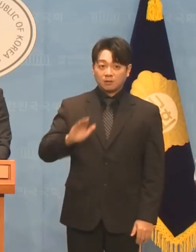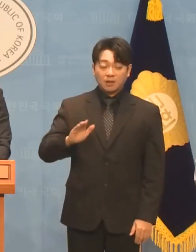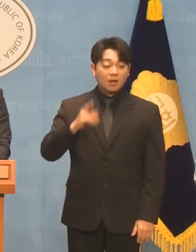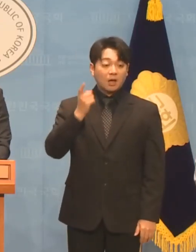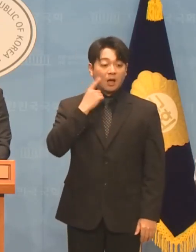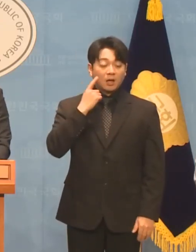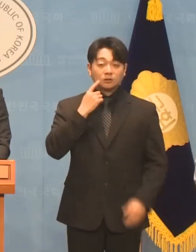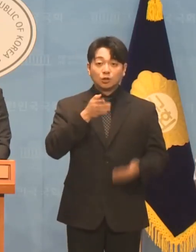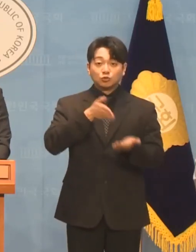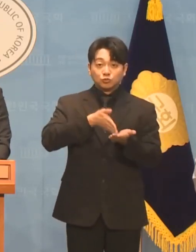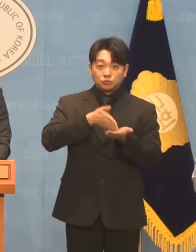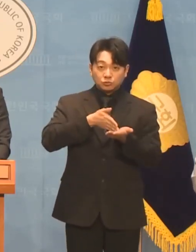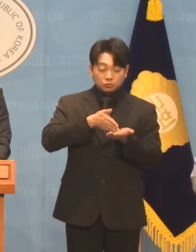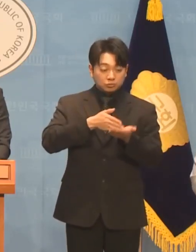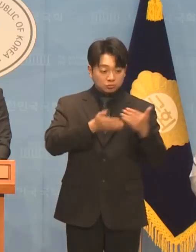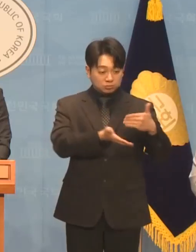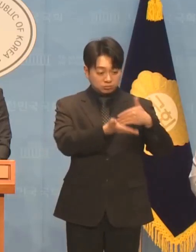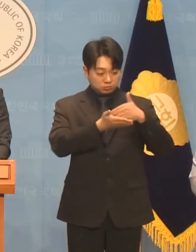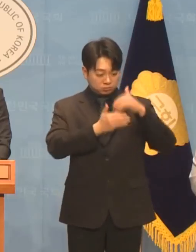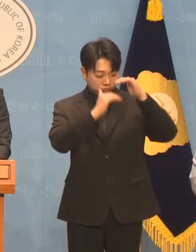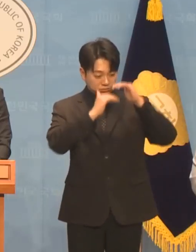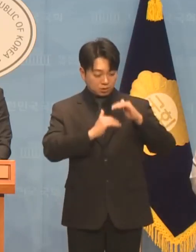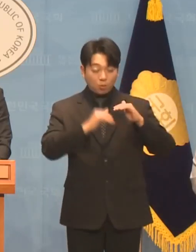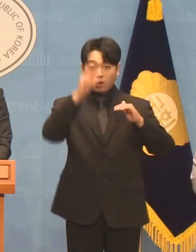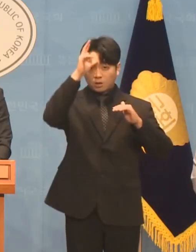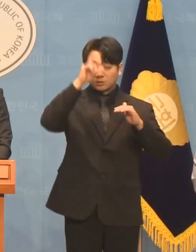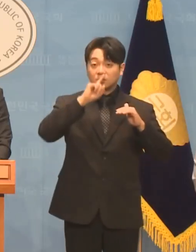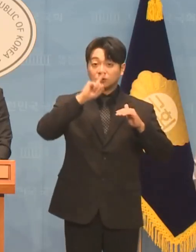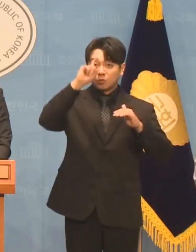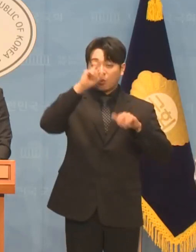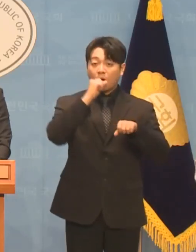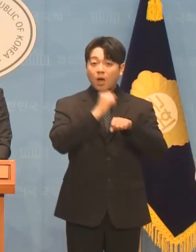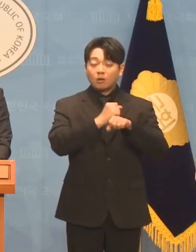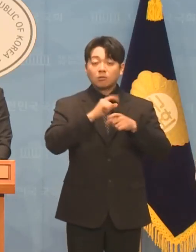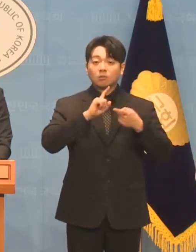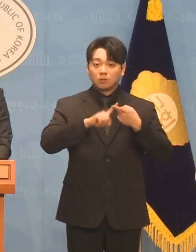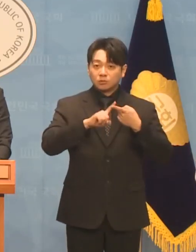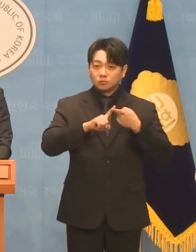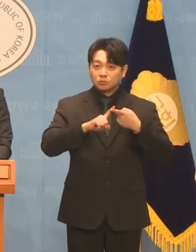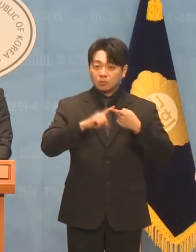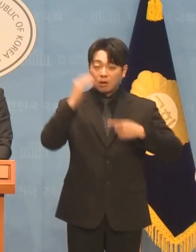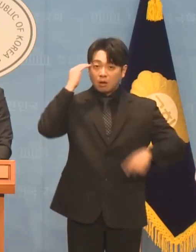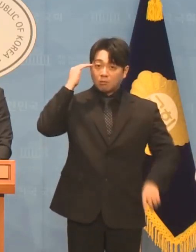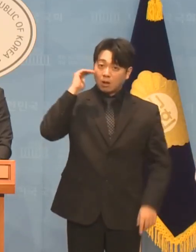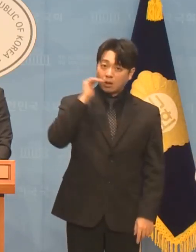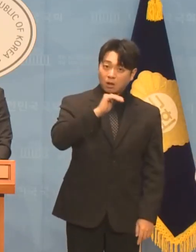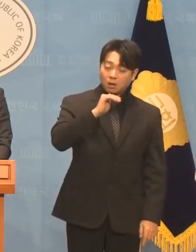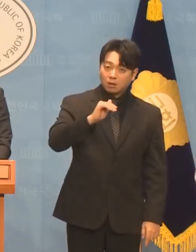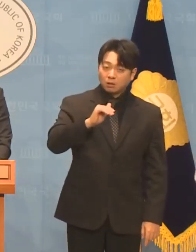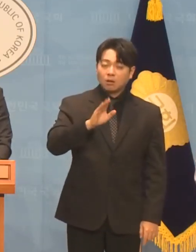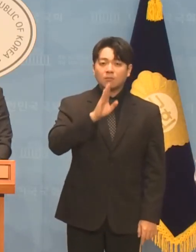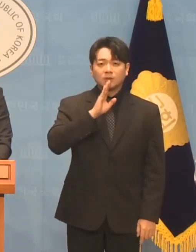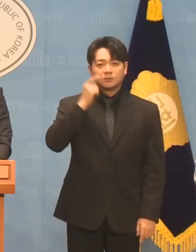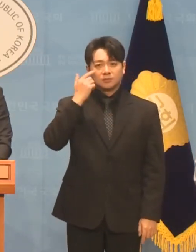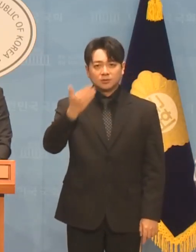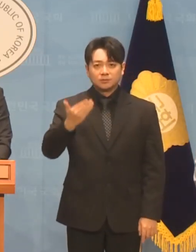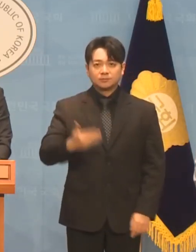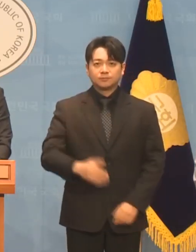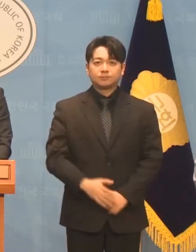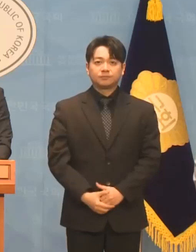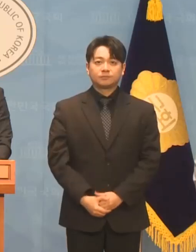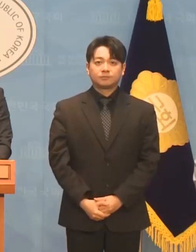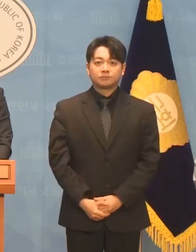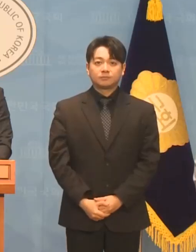수세 의뢰하는 걸 국민의힘이 나서서 막고 저지하는 것이 옳은 일이라고 할 수 있습니까?